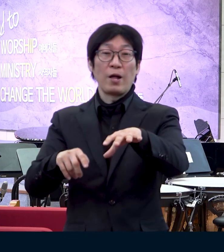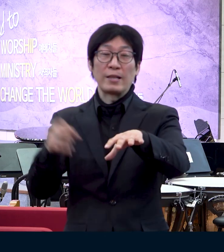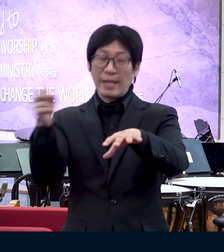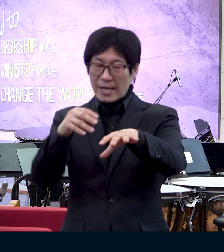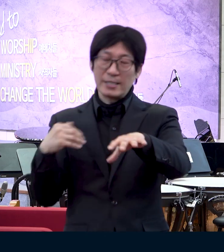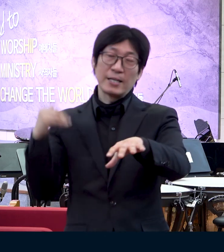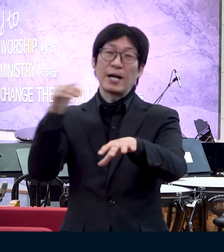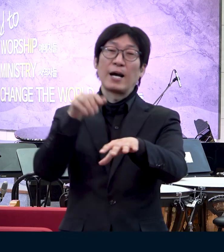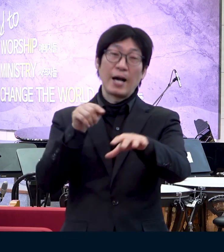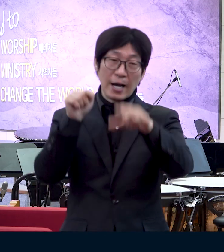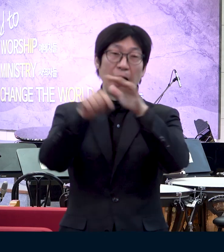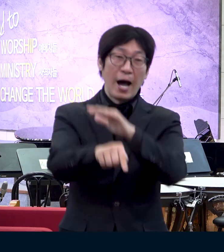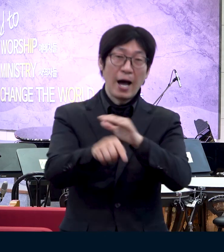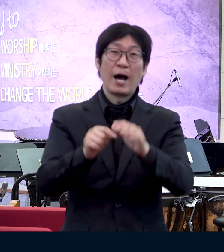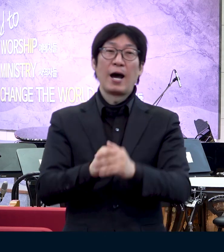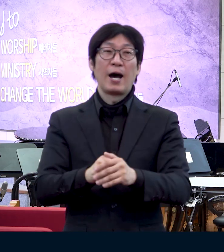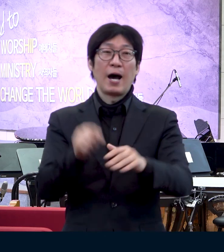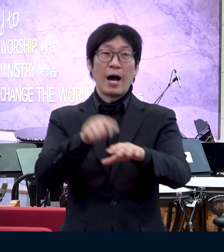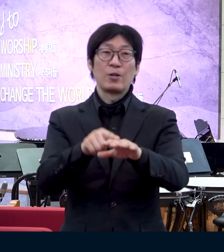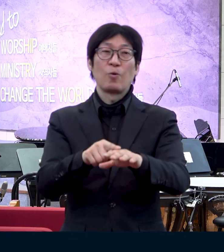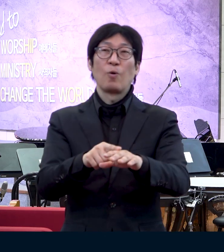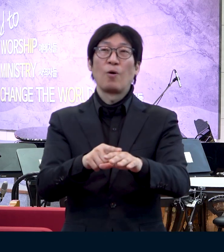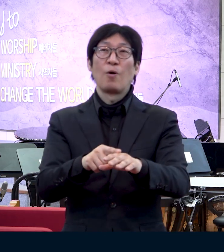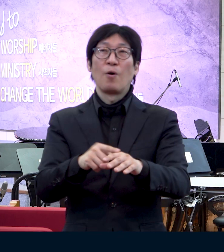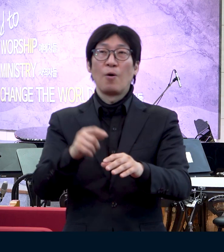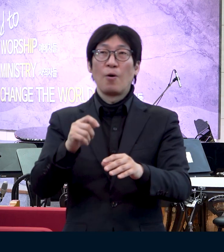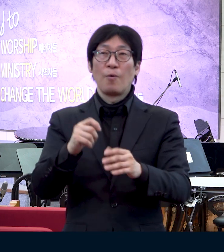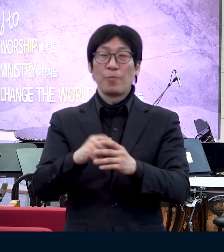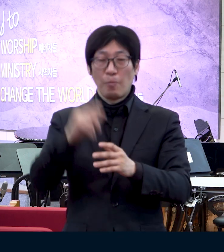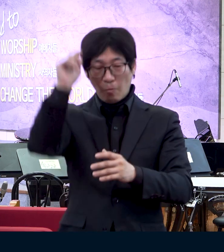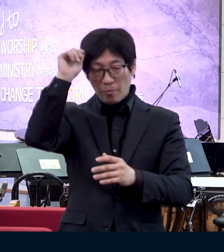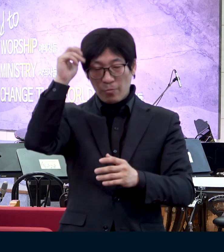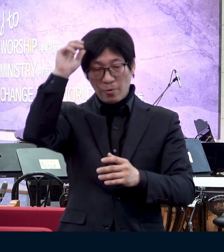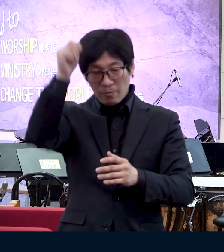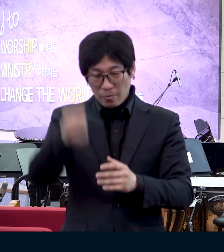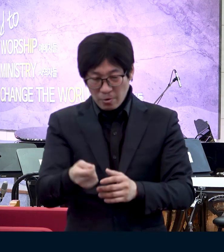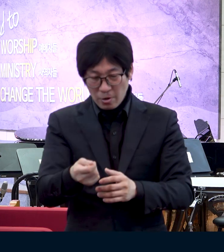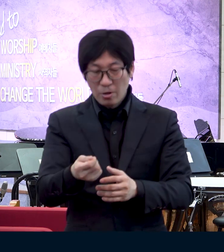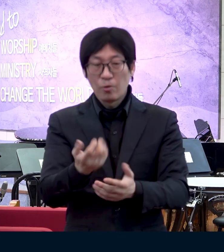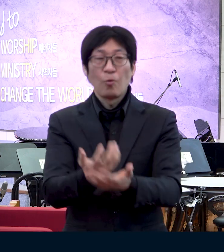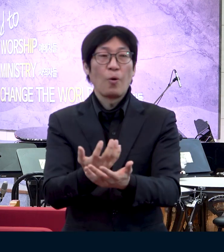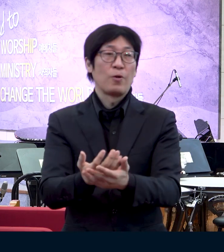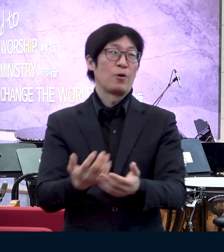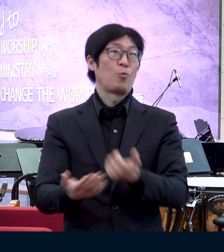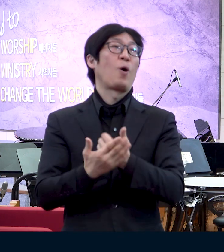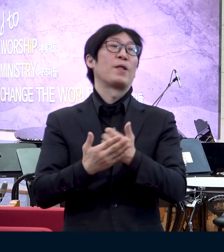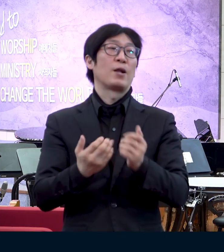가서 사람들이 있는 앞에 가가지고 그 가운데 서서 모자를 벗어들고 얘기합니다.